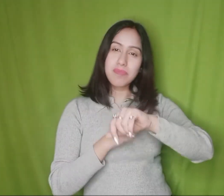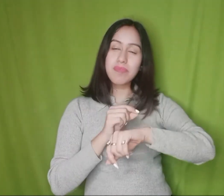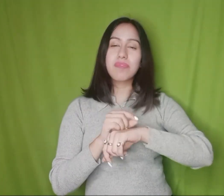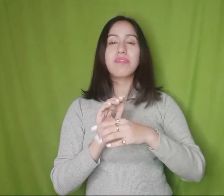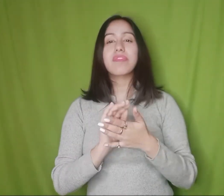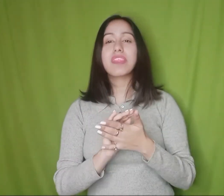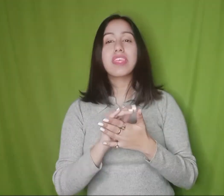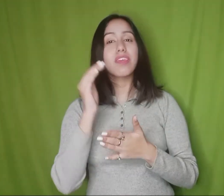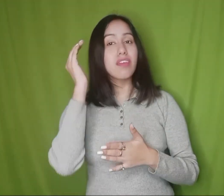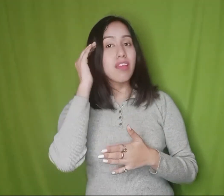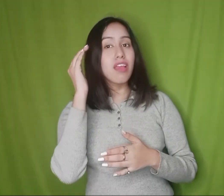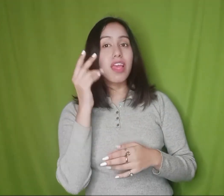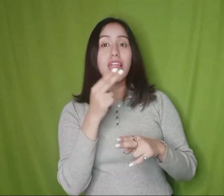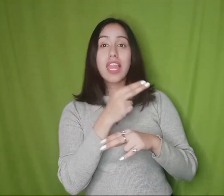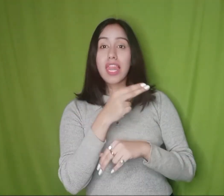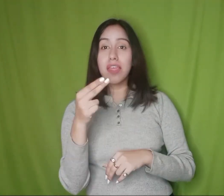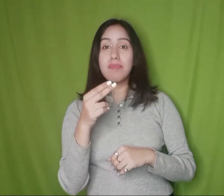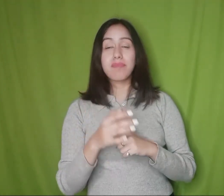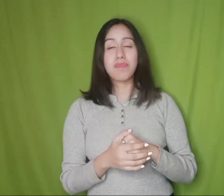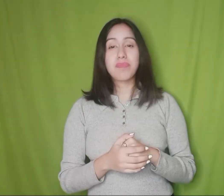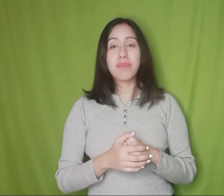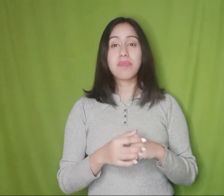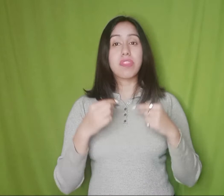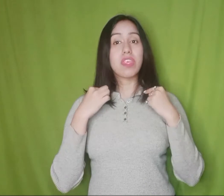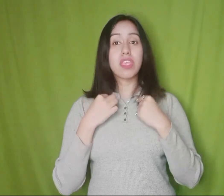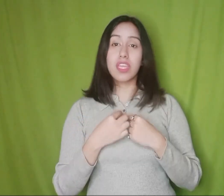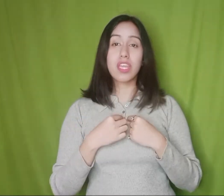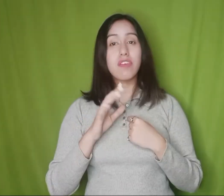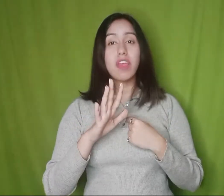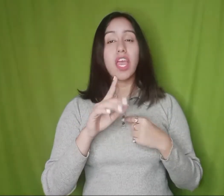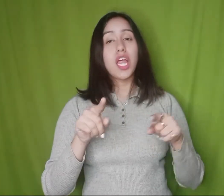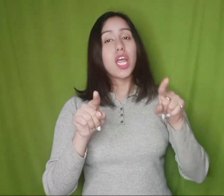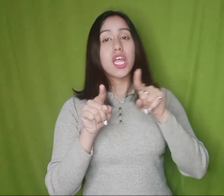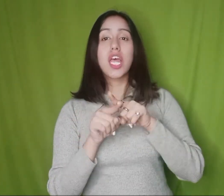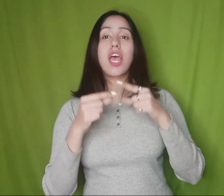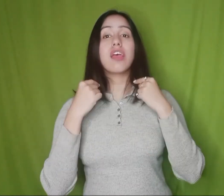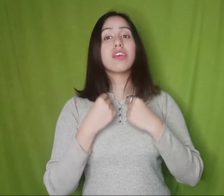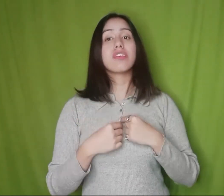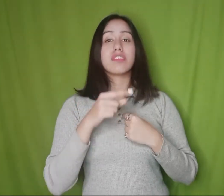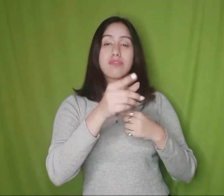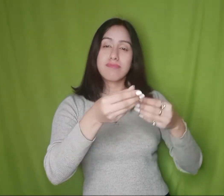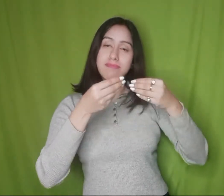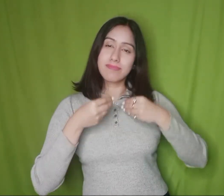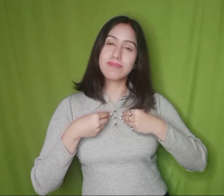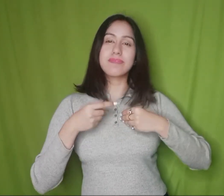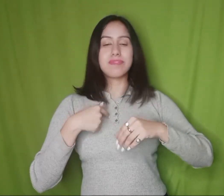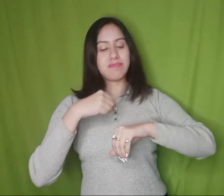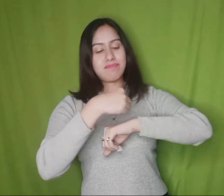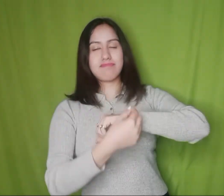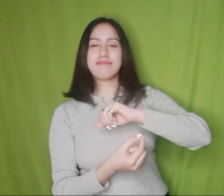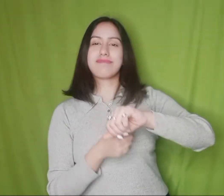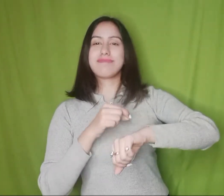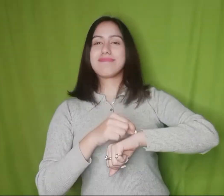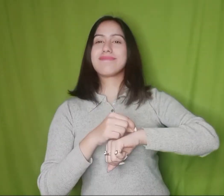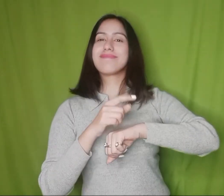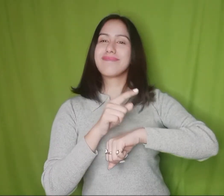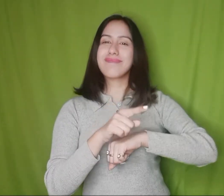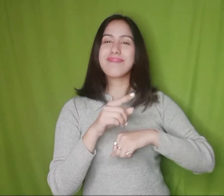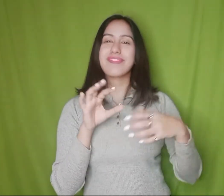उन्होंने ही मीरा के गले से ये तुलसी माला उतार कर कहा था, मेरे नाम का मंगलसूत्र अगर तुम्हारे गले में रह सकता